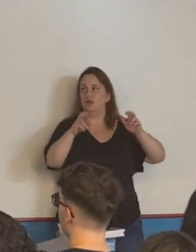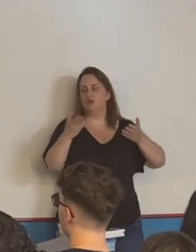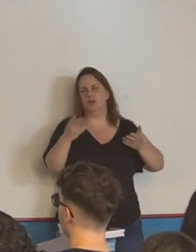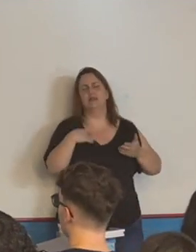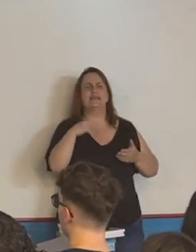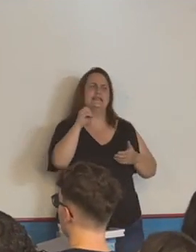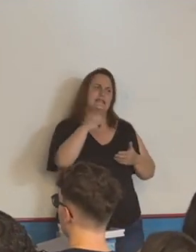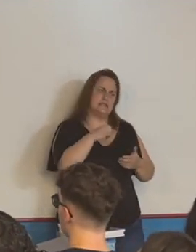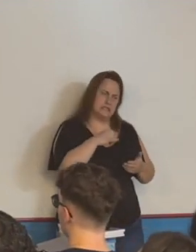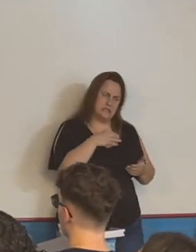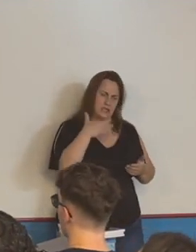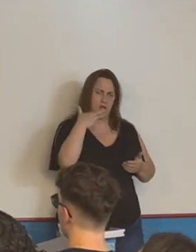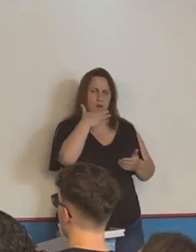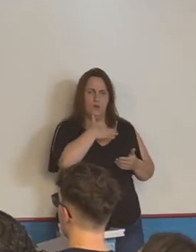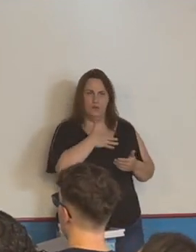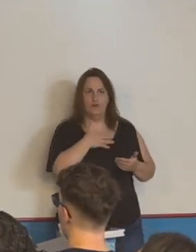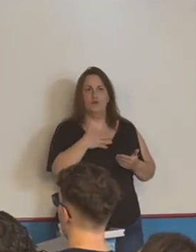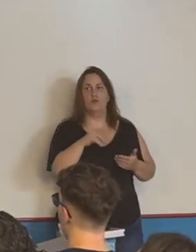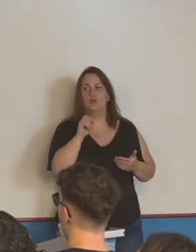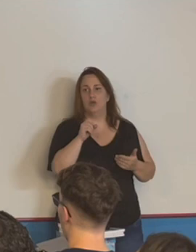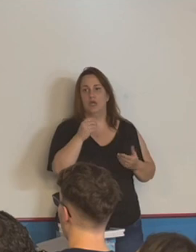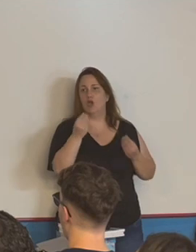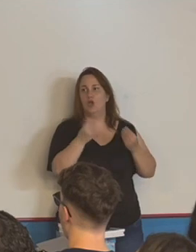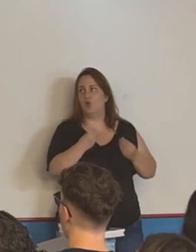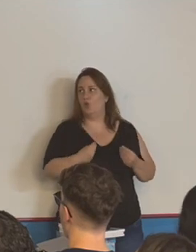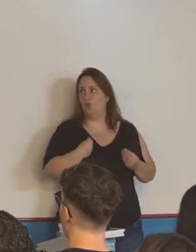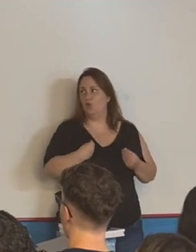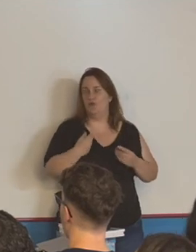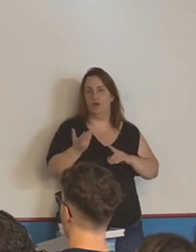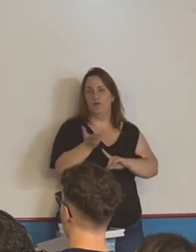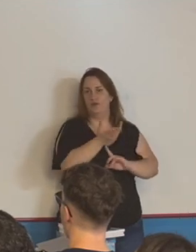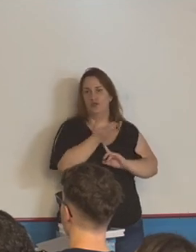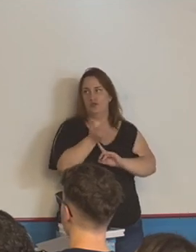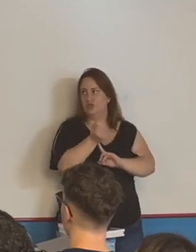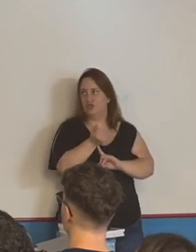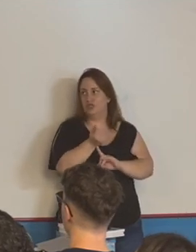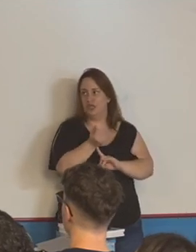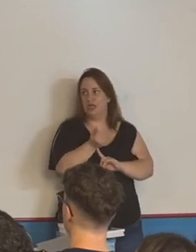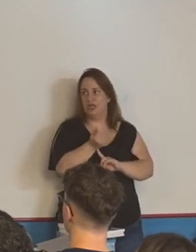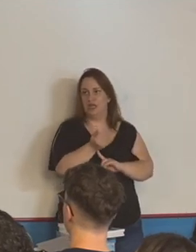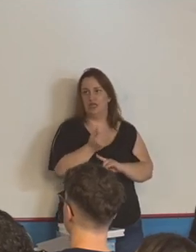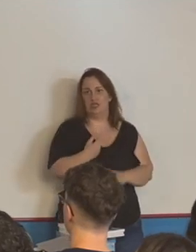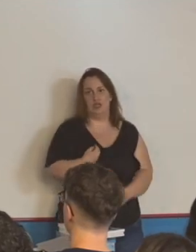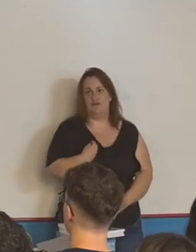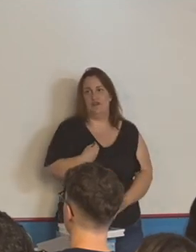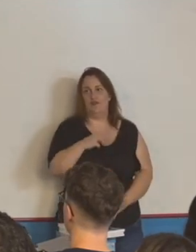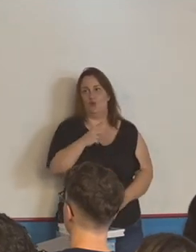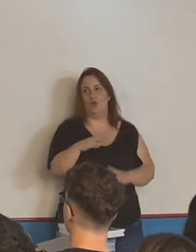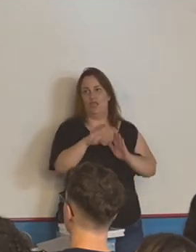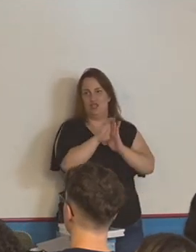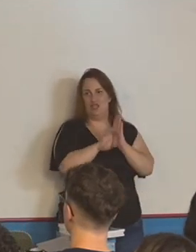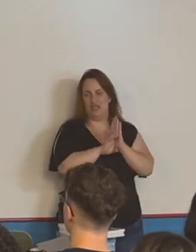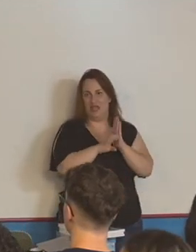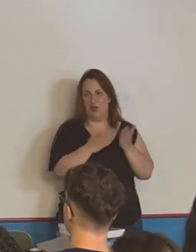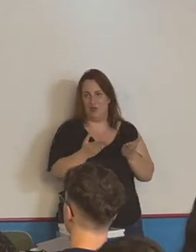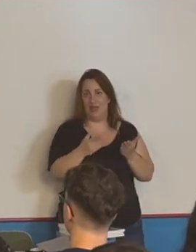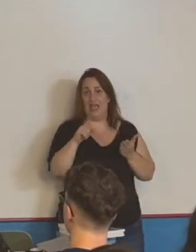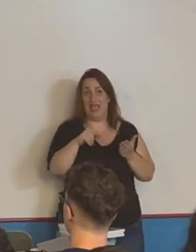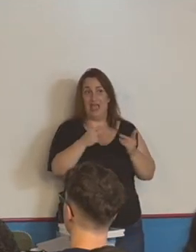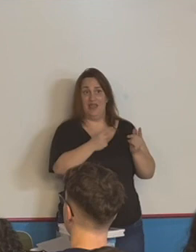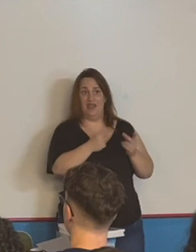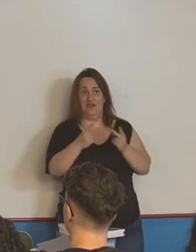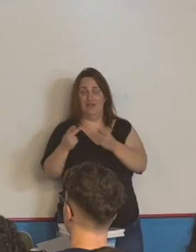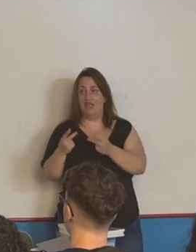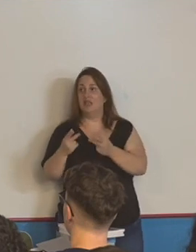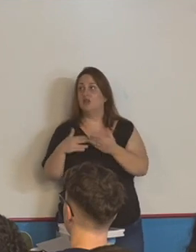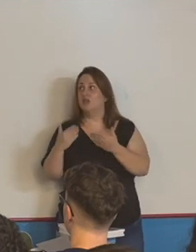né? Como é que você vive de arte? Você não vive de edital, você vive de mercado. E aí as galerias de